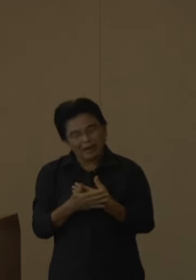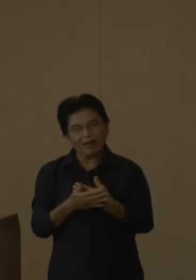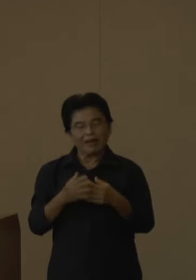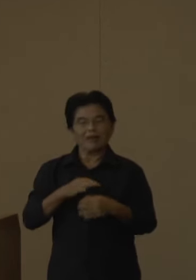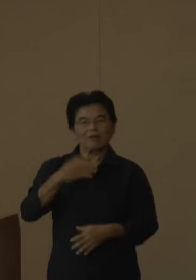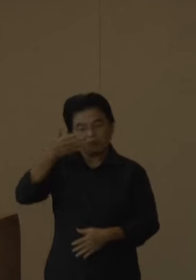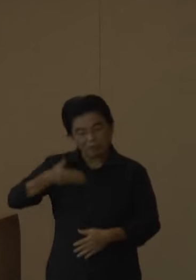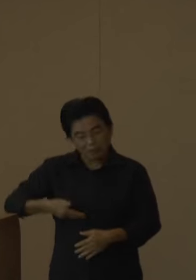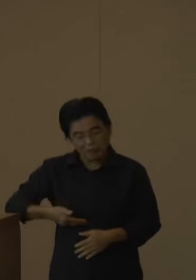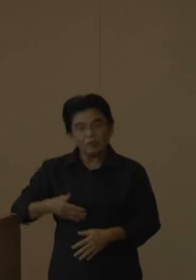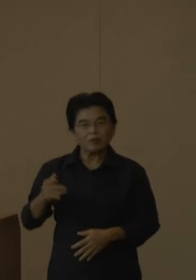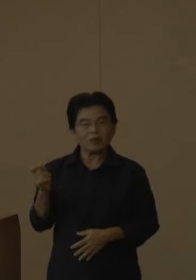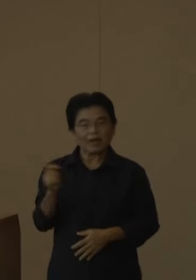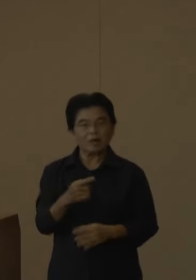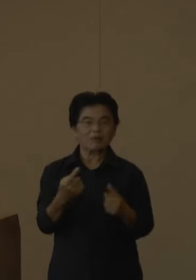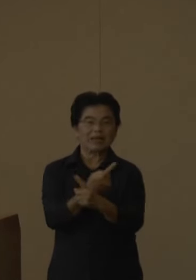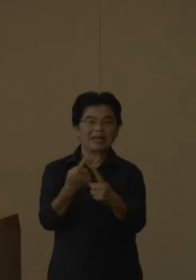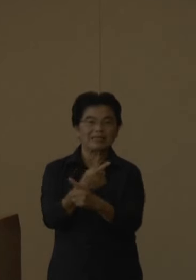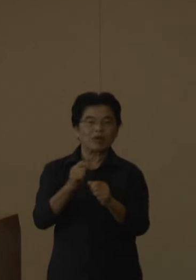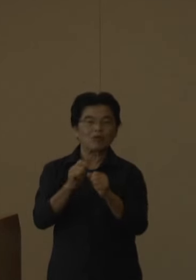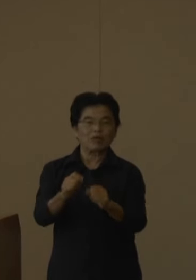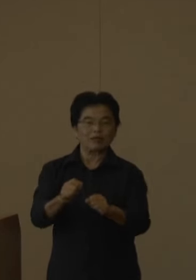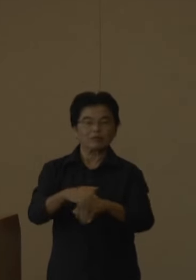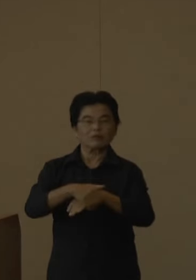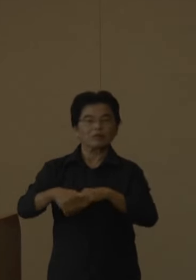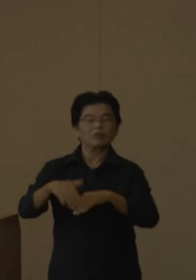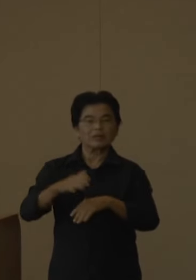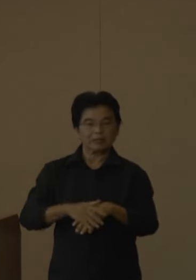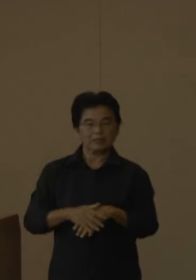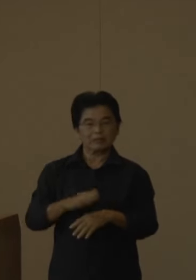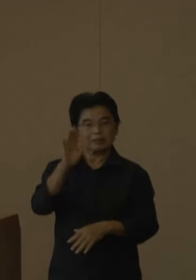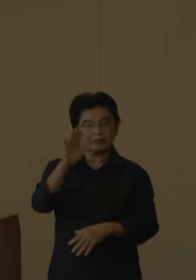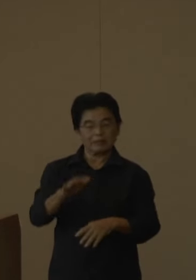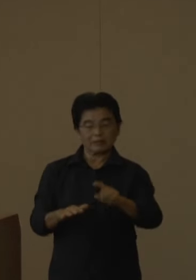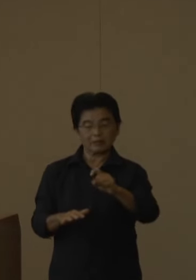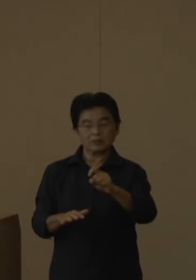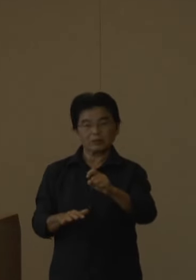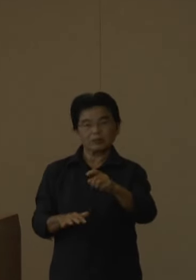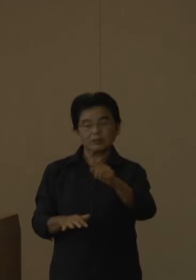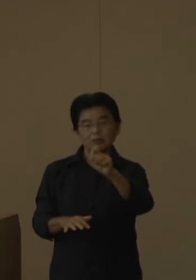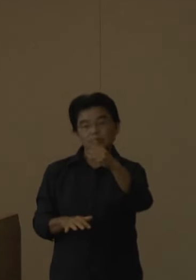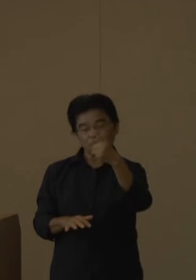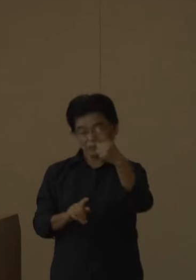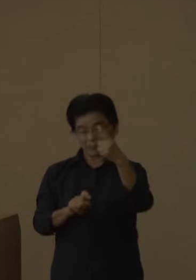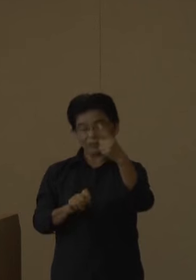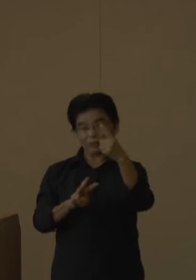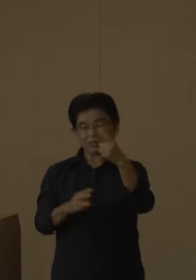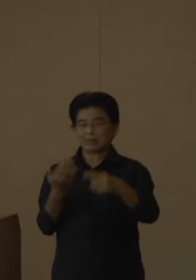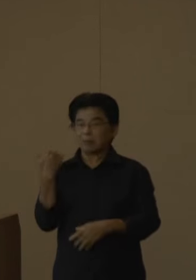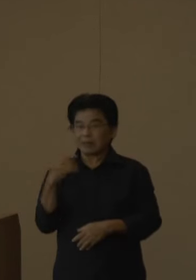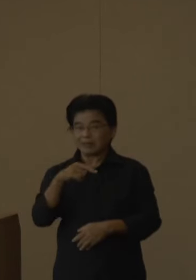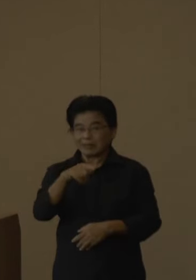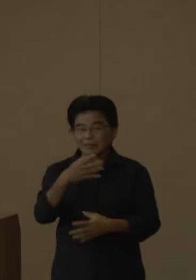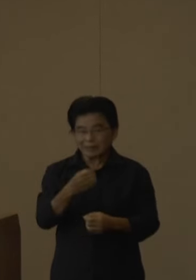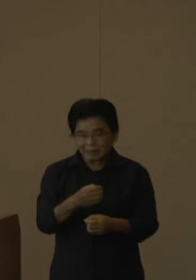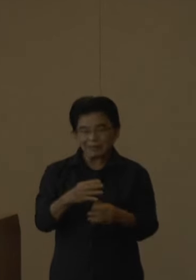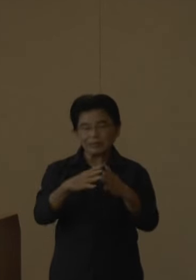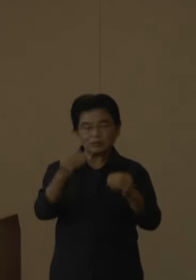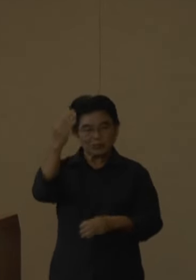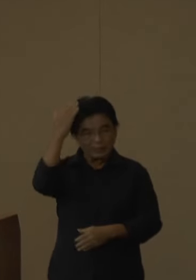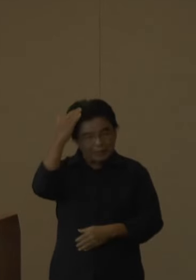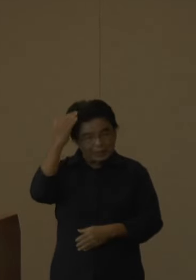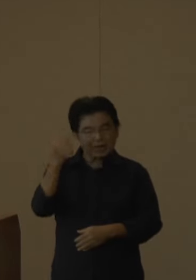とともに直ちに改善を図ってまいります。13日に私が現地を確認させていただいた際に、国頭村、大